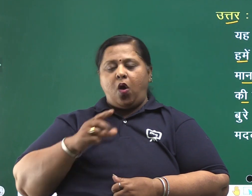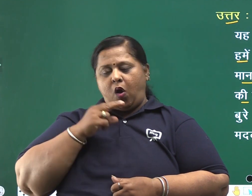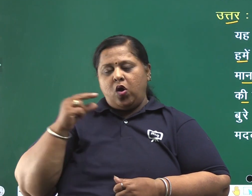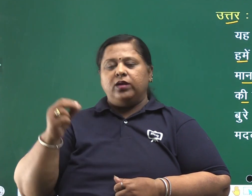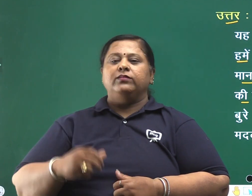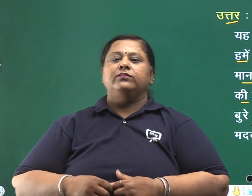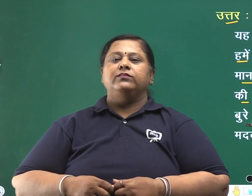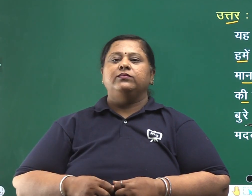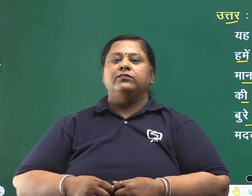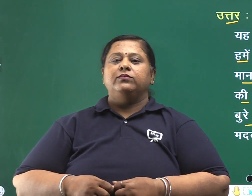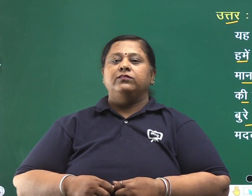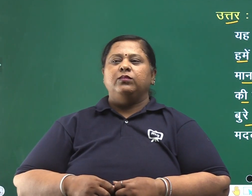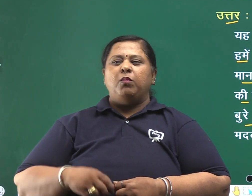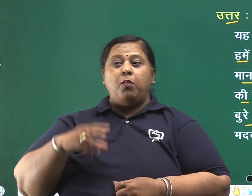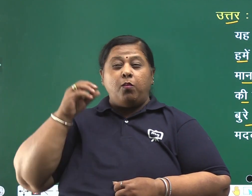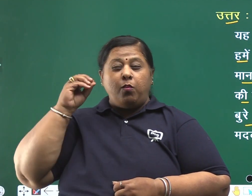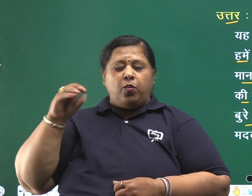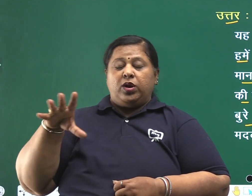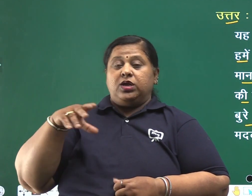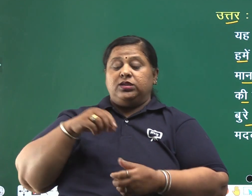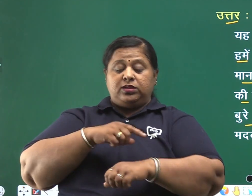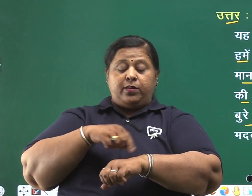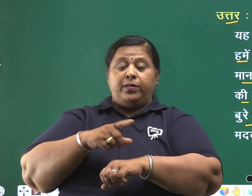और बुरे समय में